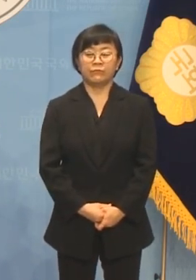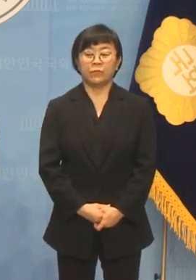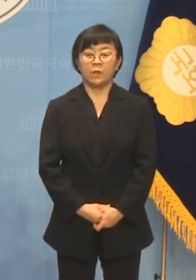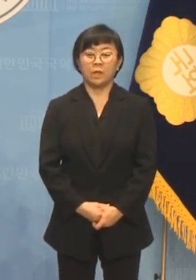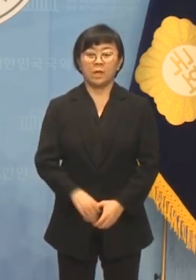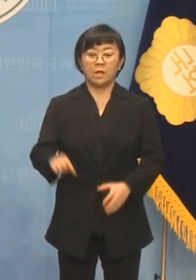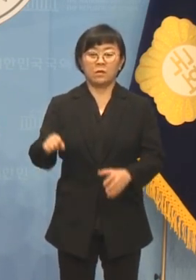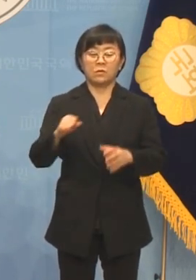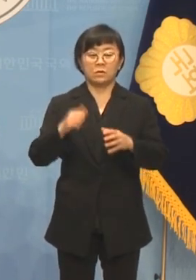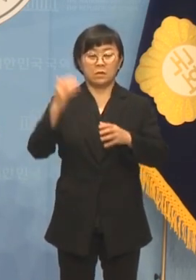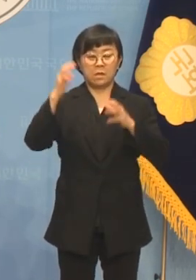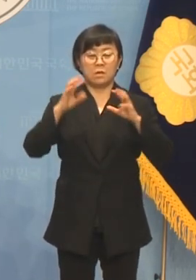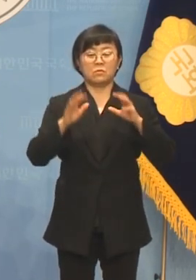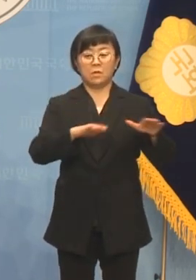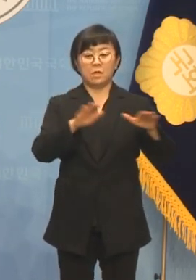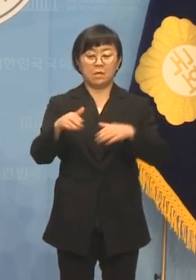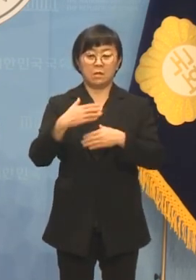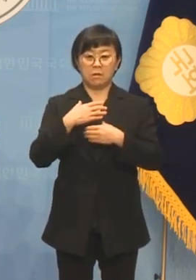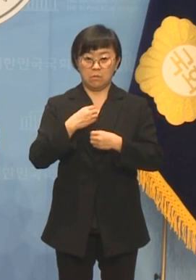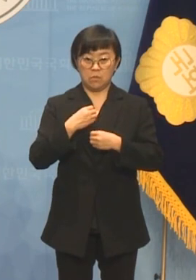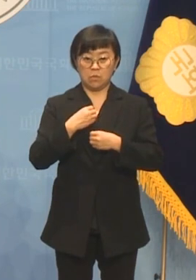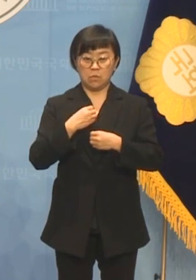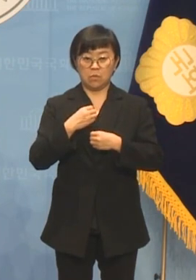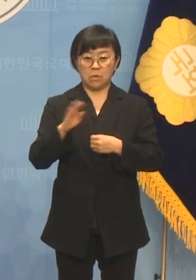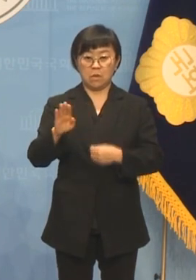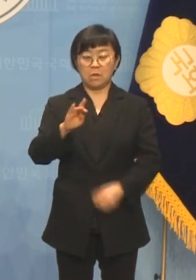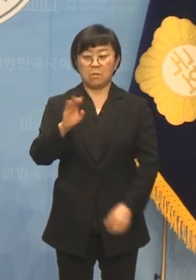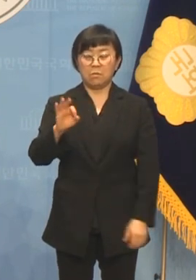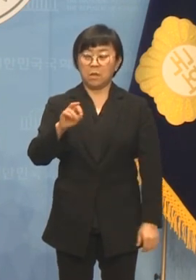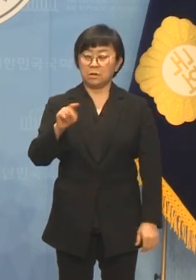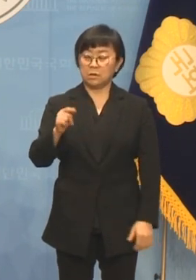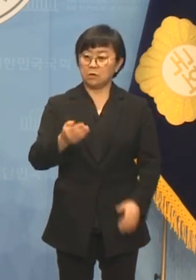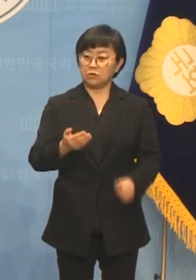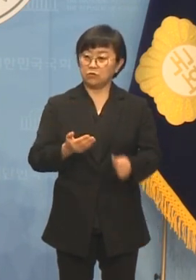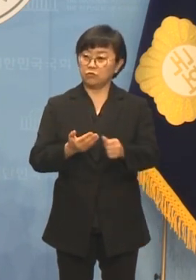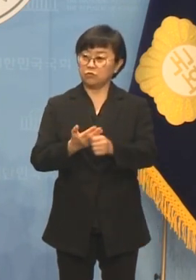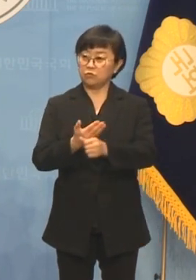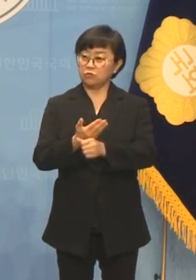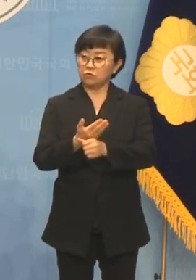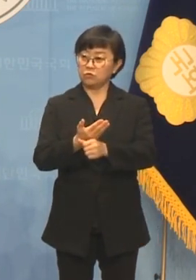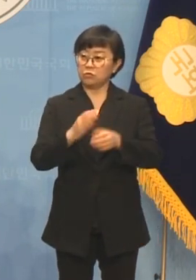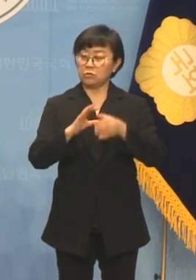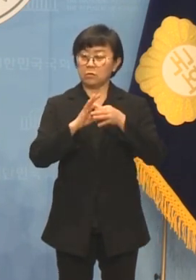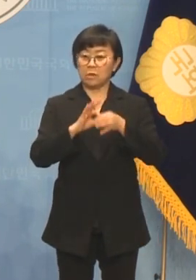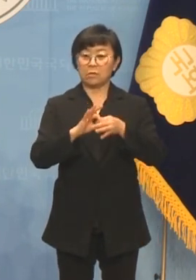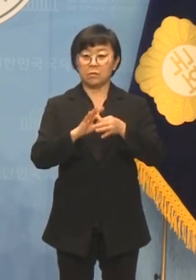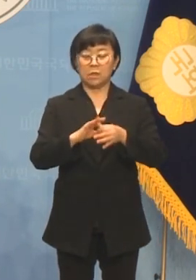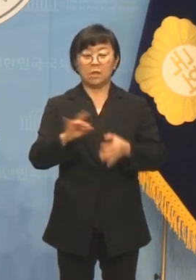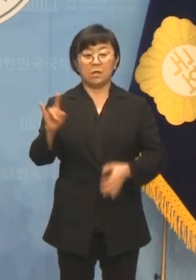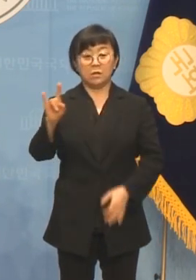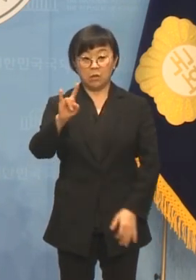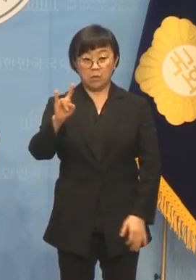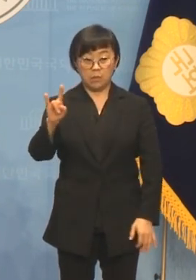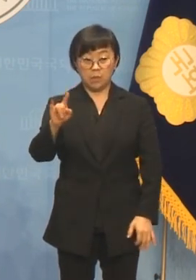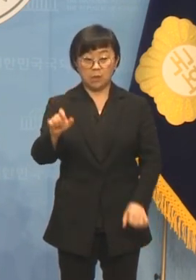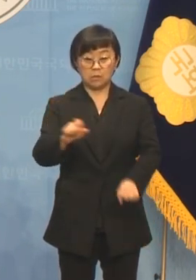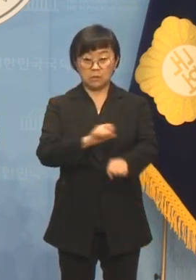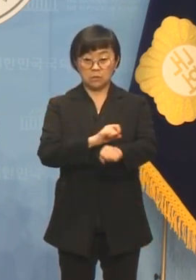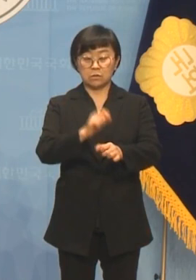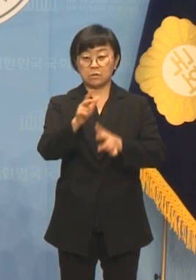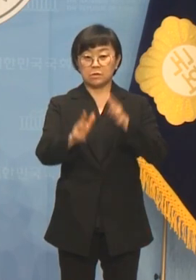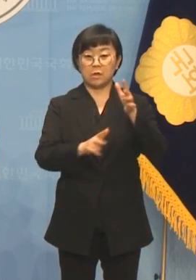굳건한 대한민국 해양안보와 방산수출 견인 HD 현대특수선 사업부의